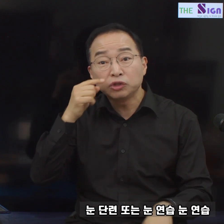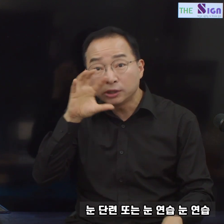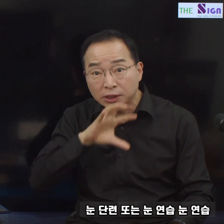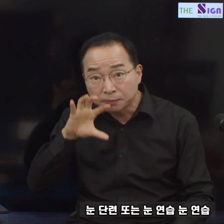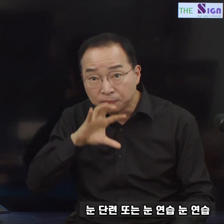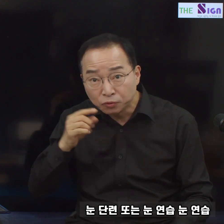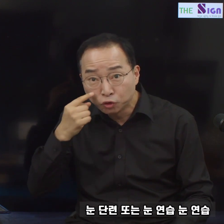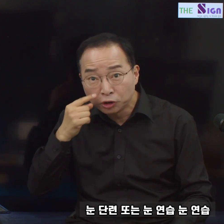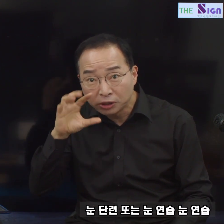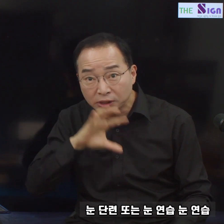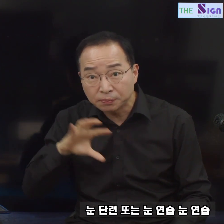연습.